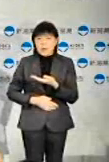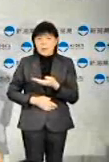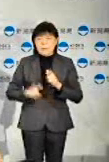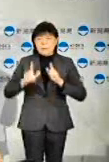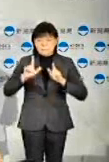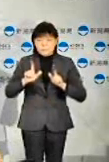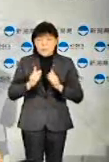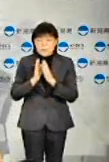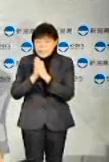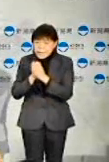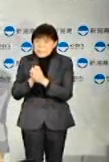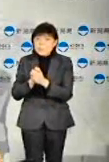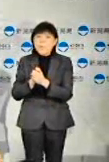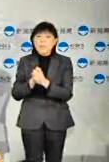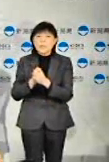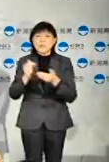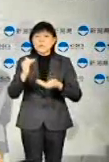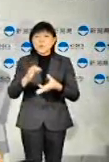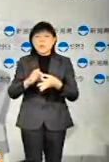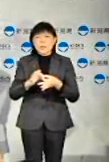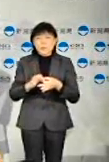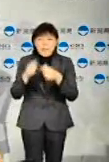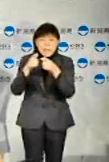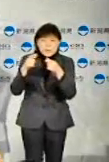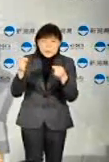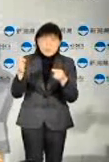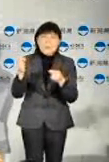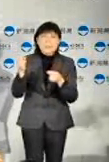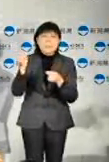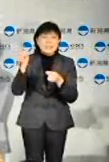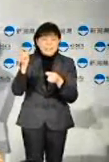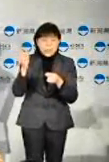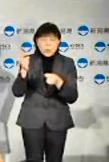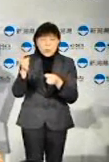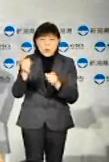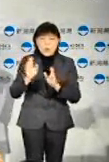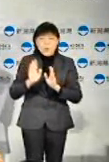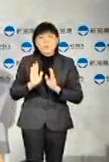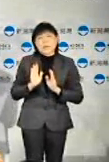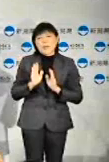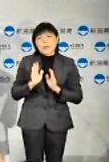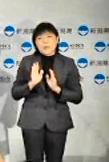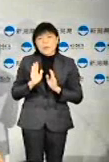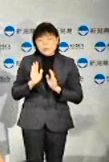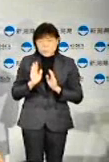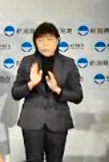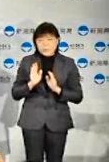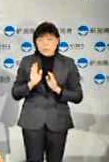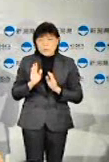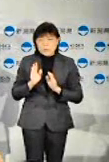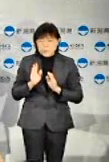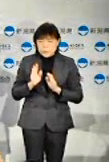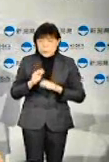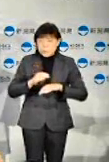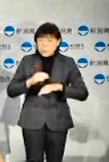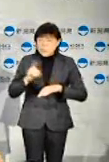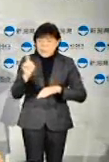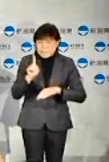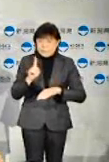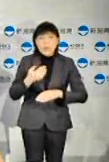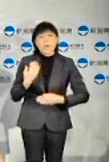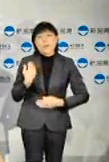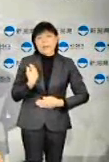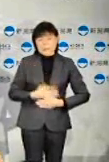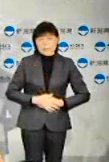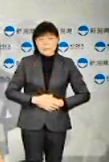ていることですので、国がどう受け止めていただけたかはまだ分かりません。予算原案が決まっただ